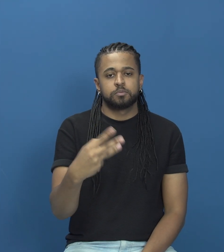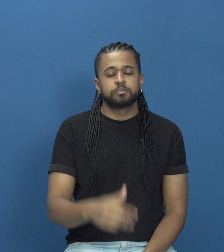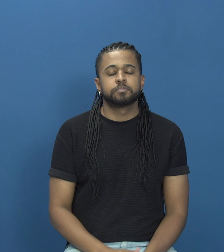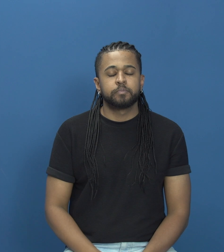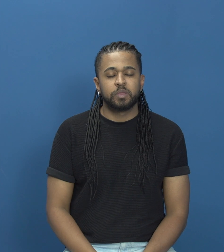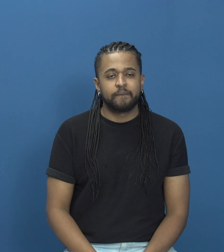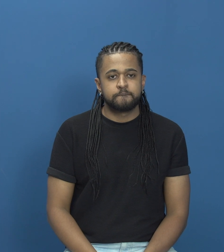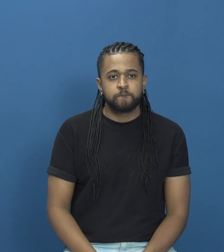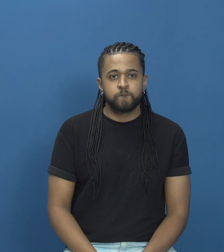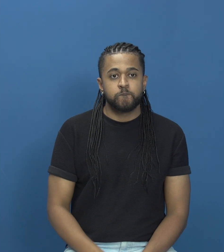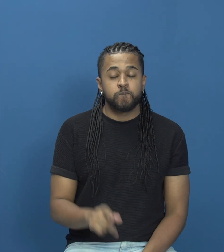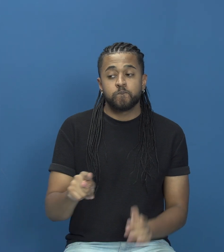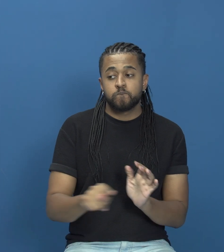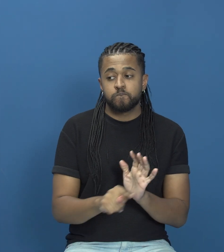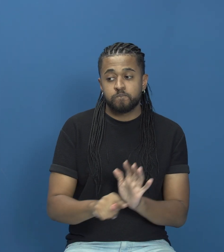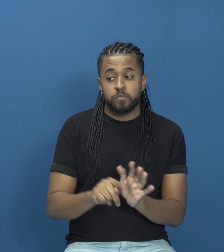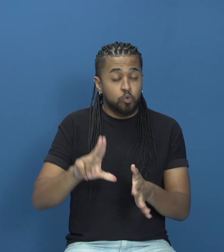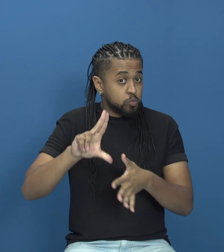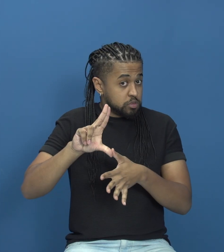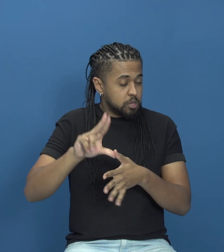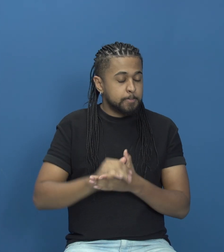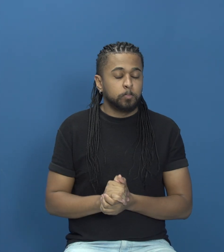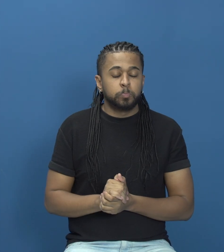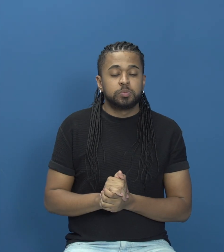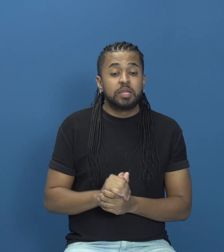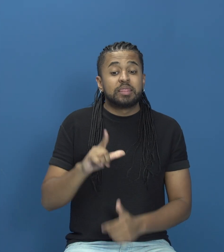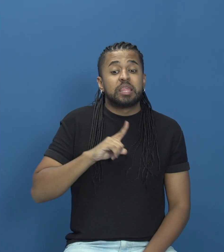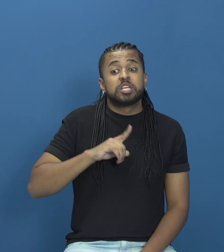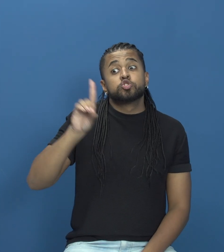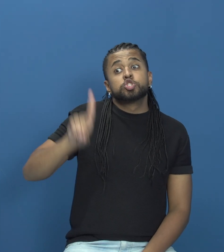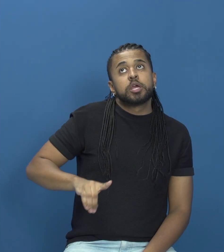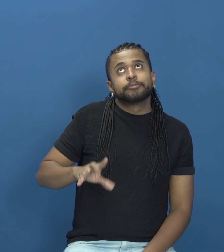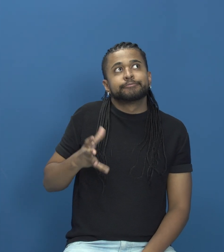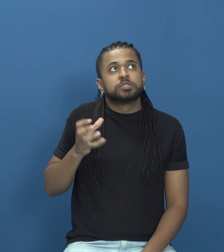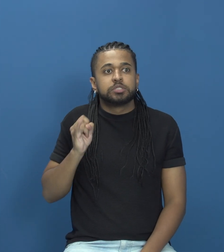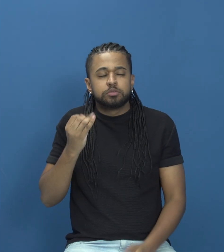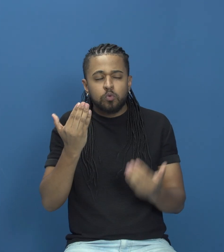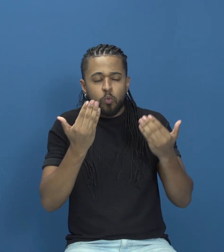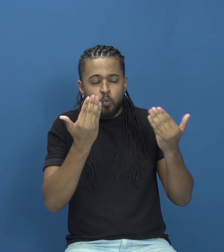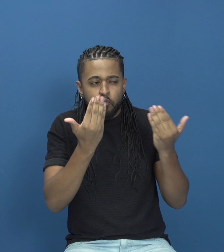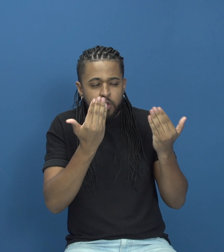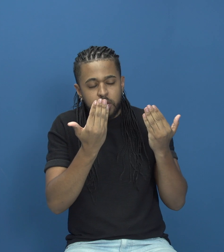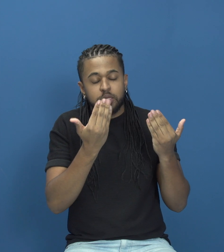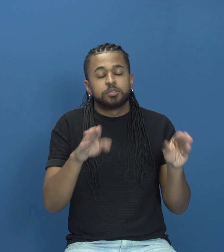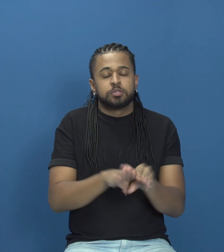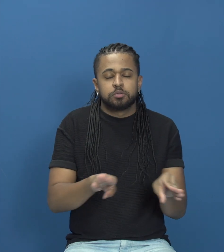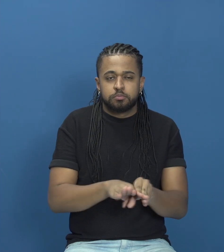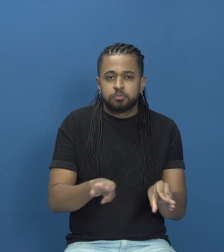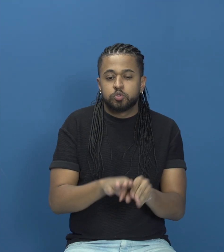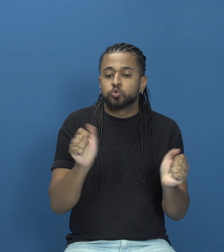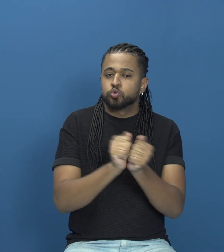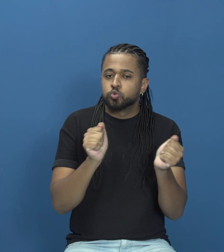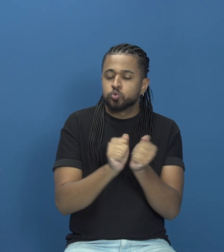16.3. Fica facultado à UNILA o direito de proceder à conferência, inclusive junto